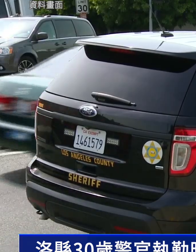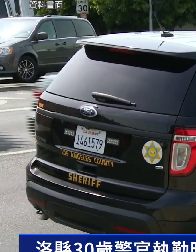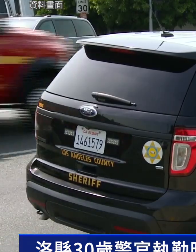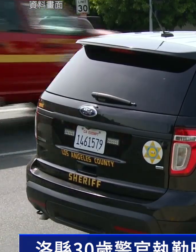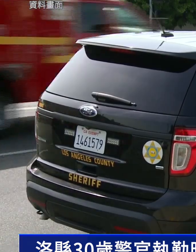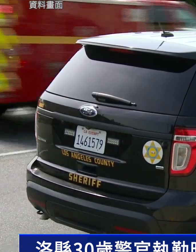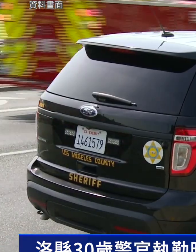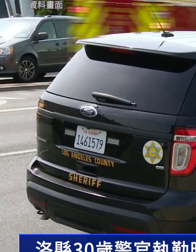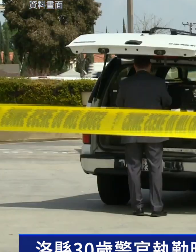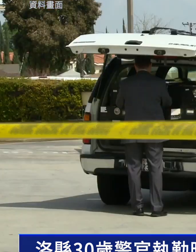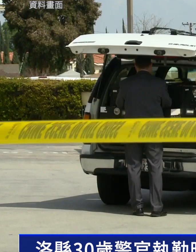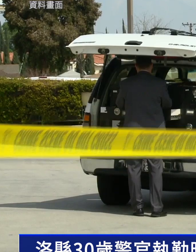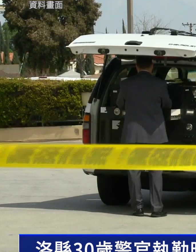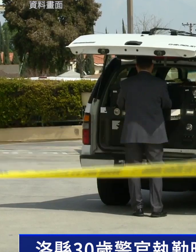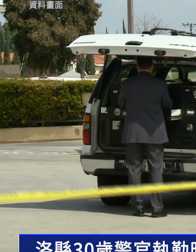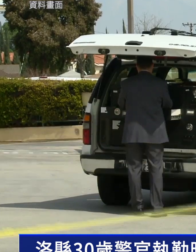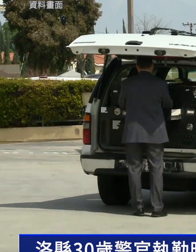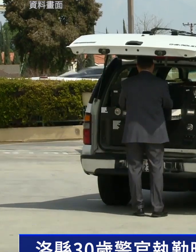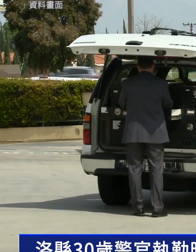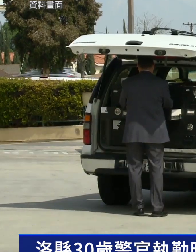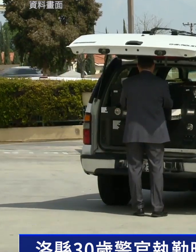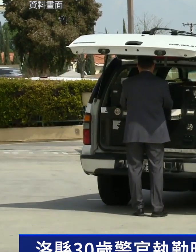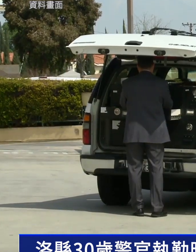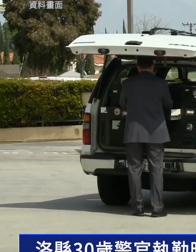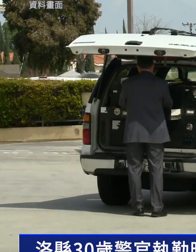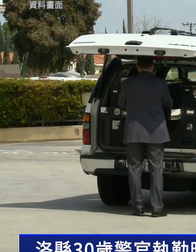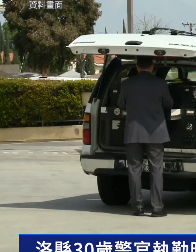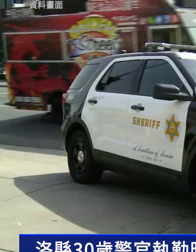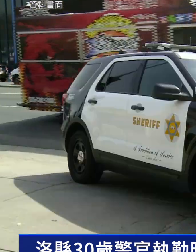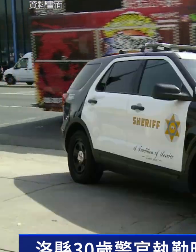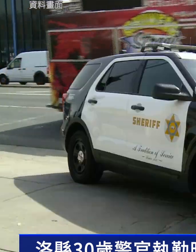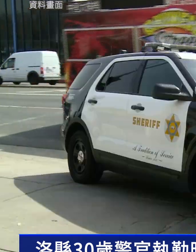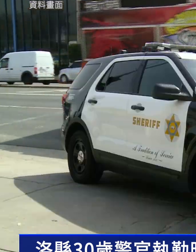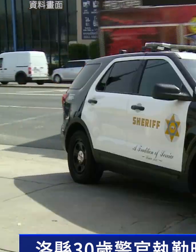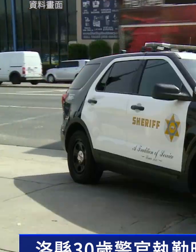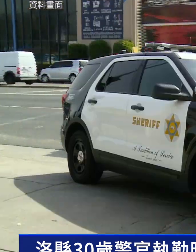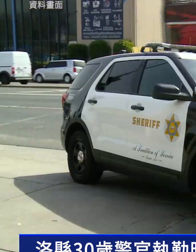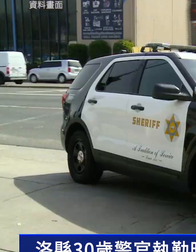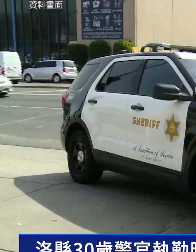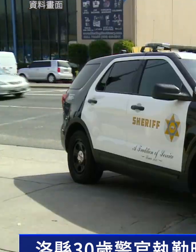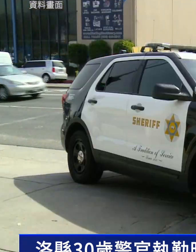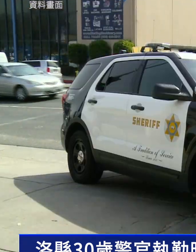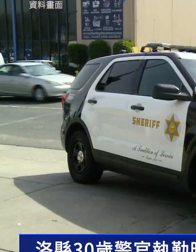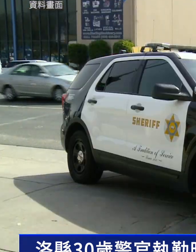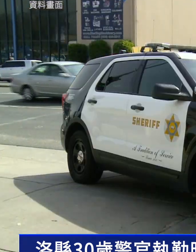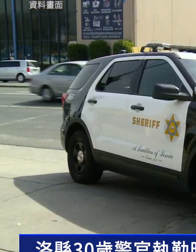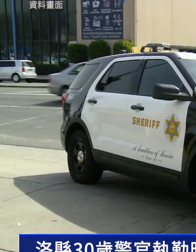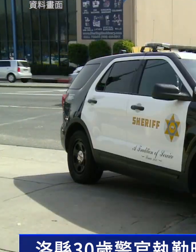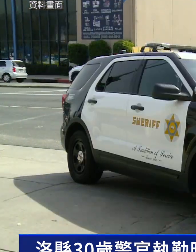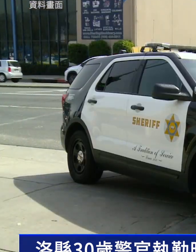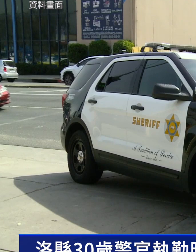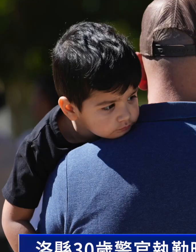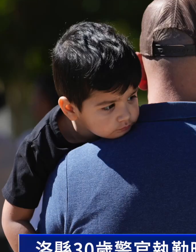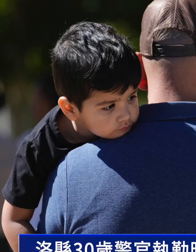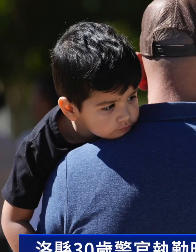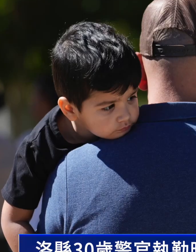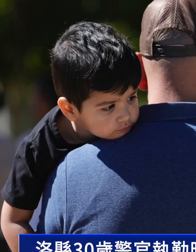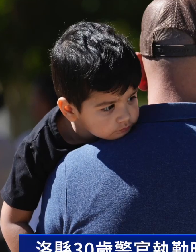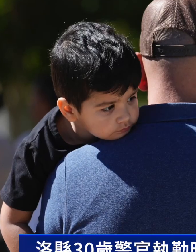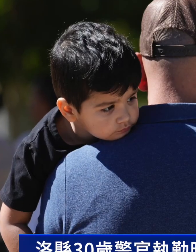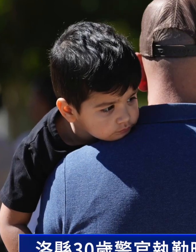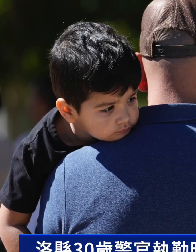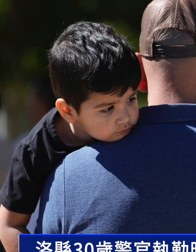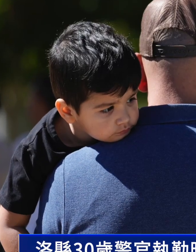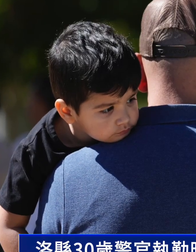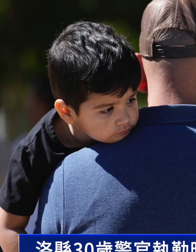林昆布鲁默在棕榈谷市执勤时，在巡逻车中被嫌犯枪击。这位警官出生在一个警官世